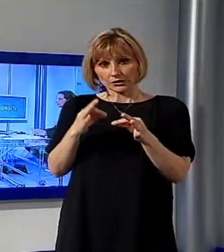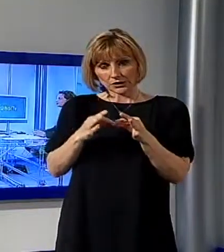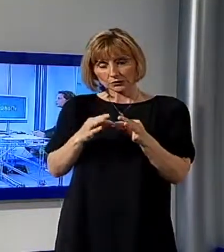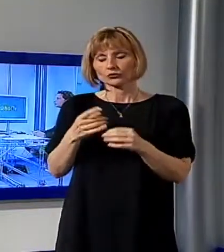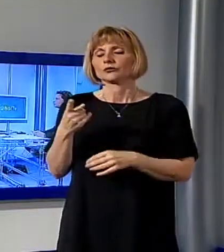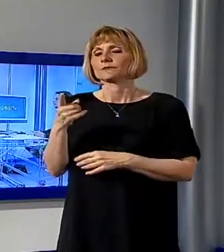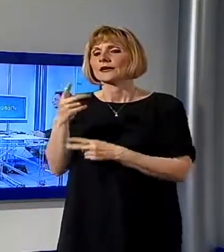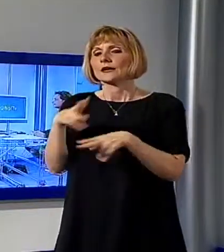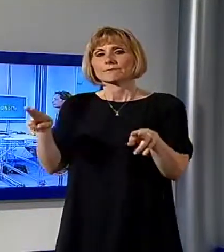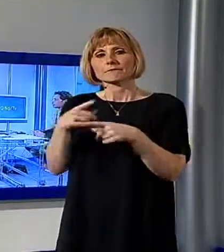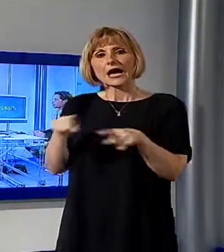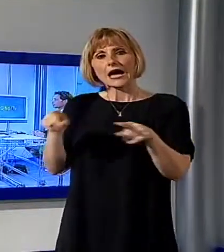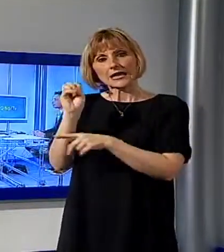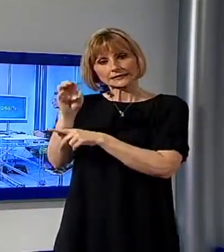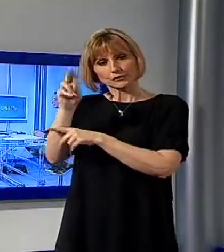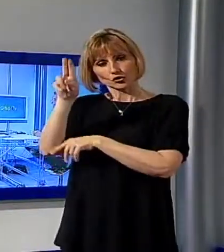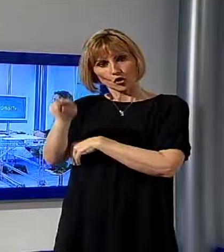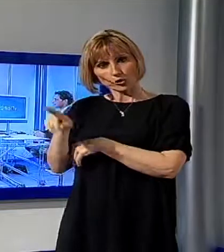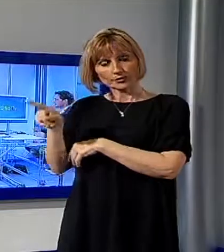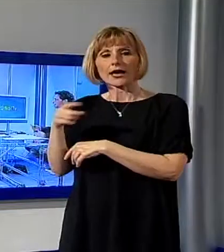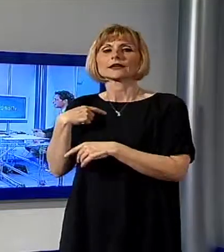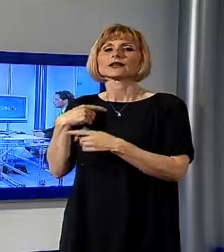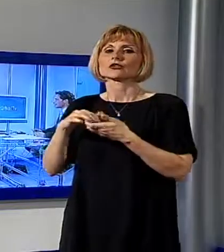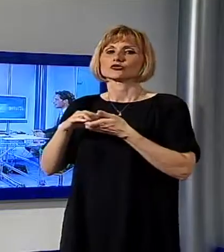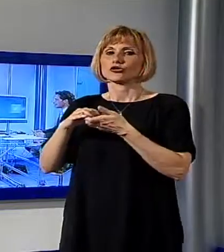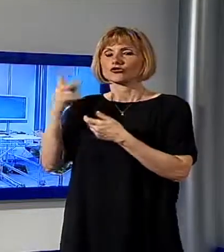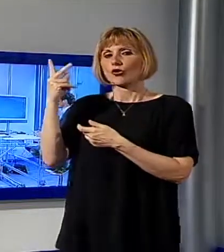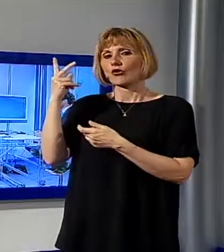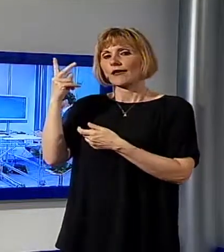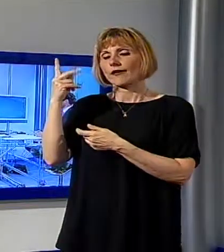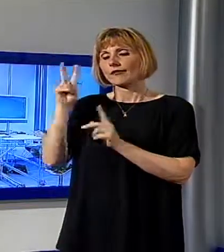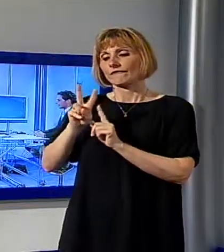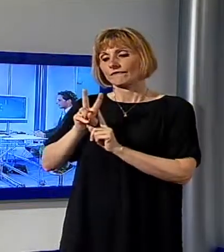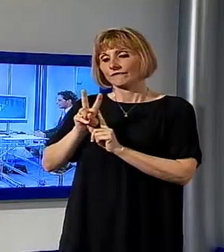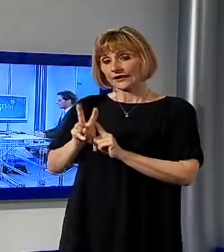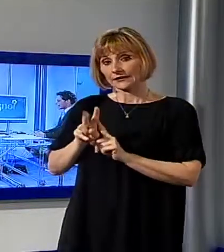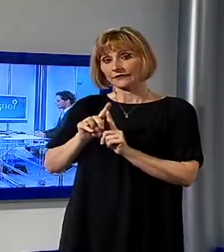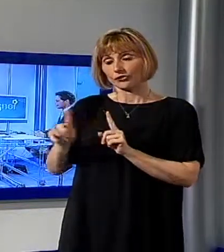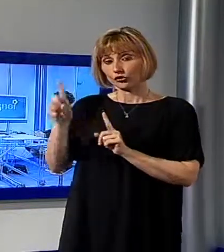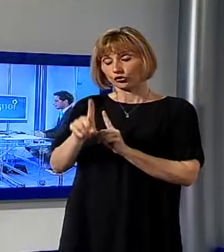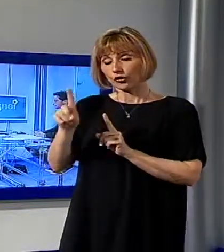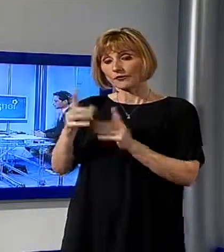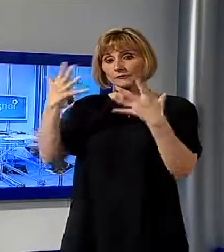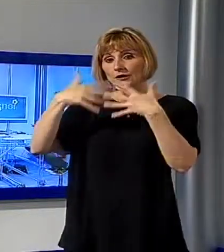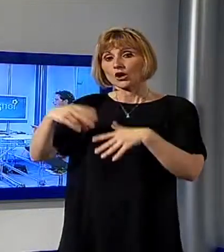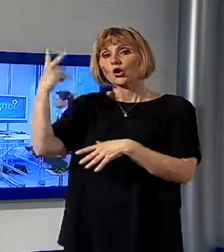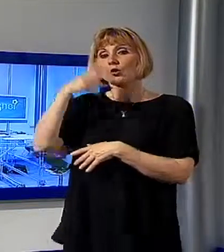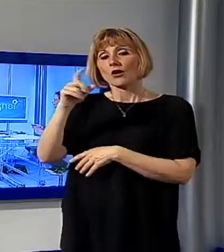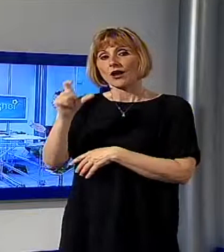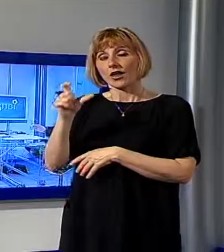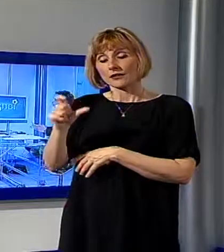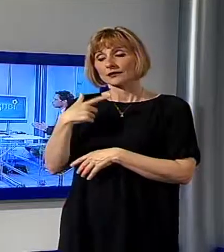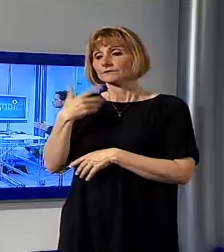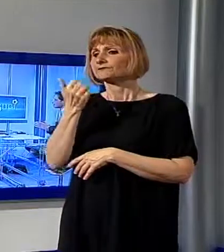direttore artistico dell'Associazione Musicale Lucchese, che da venerdì a domenica organizza Lucca Classica. Innanzitutto